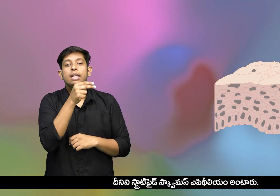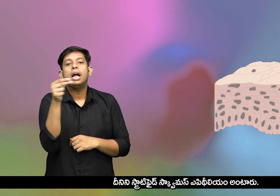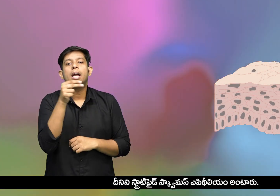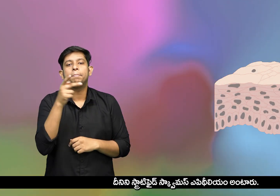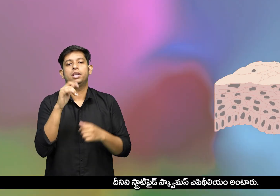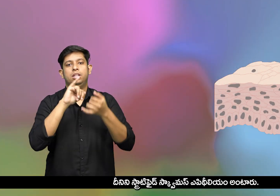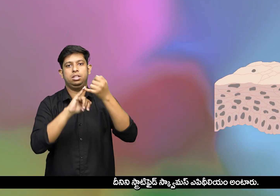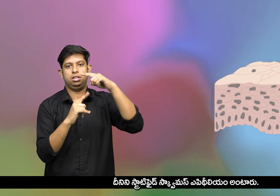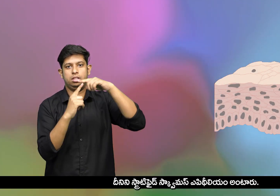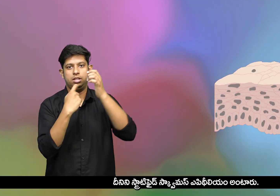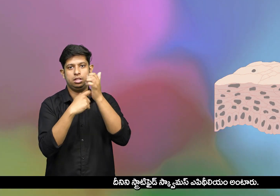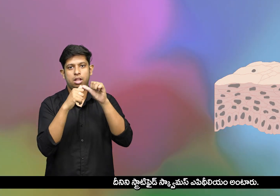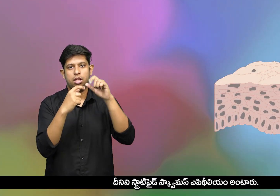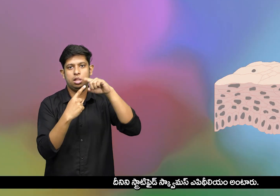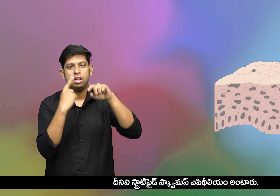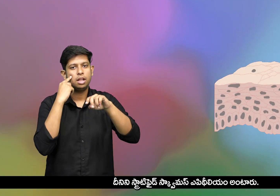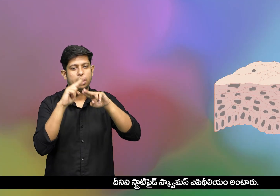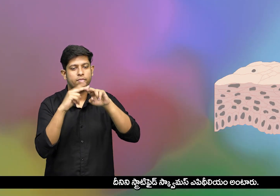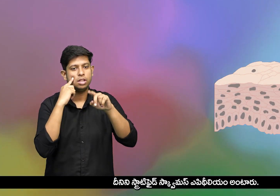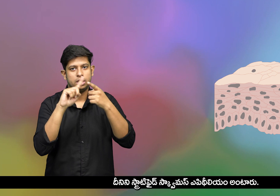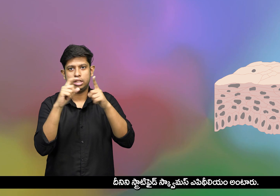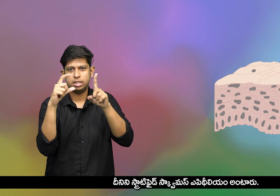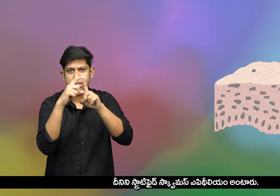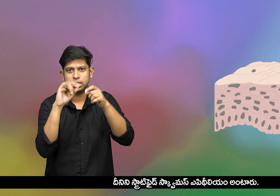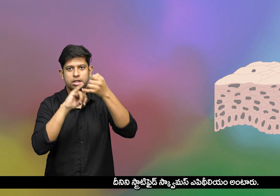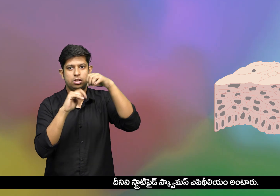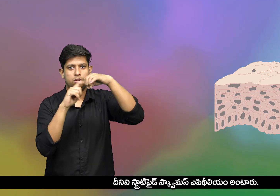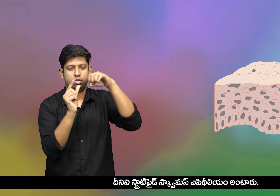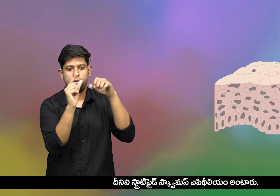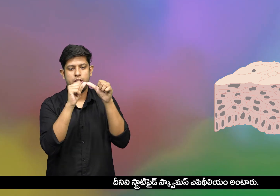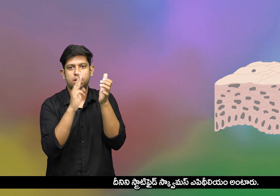దీనిని స్ట్రాటిఫైడ్ స్క్వామస్ ఎపిథీలియం అంటారు.